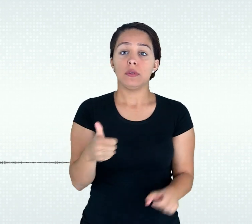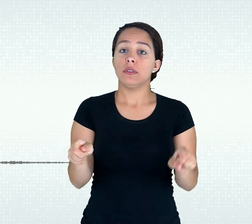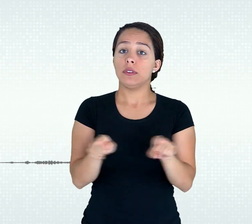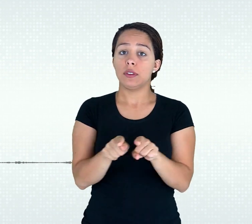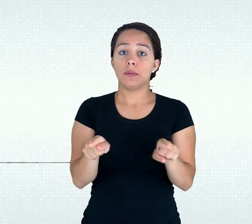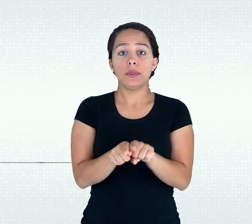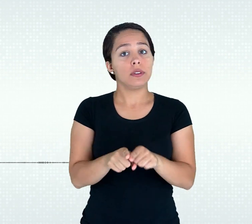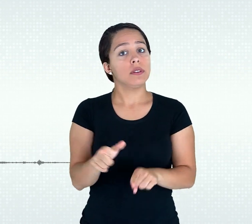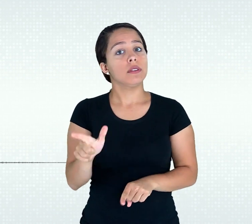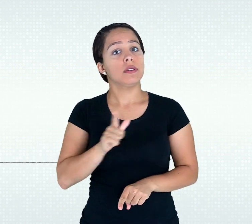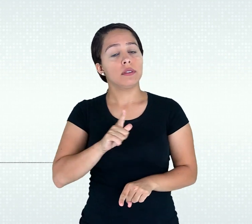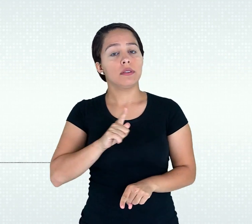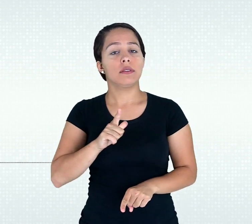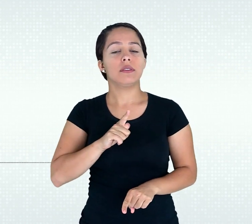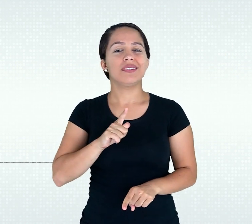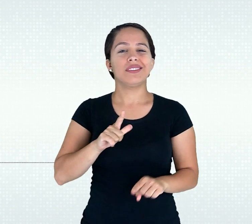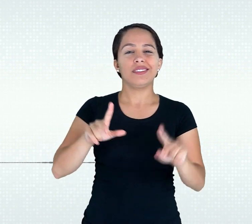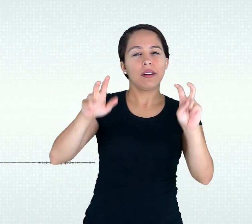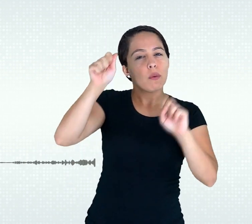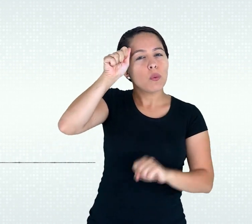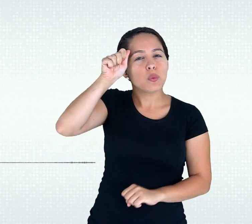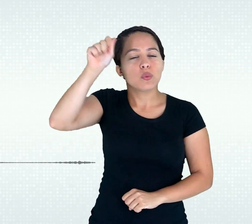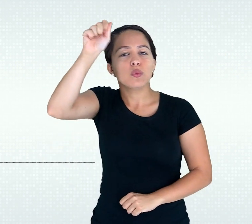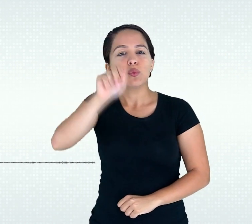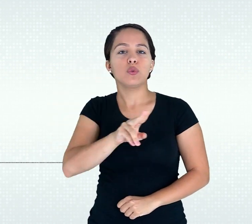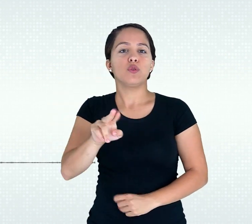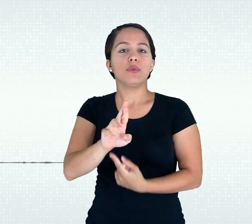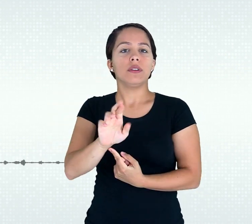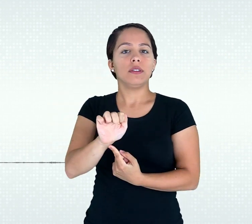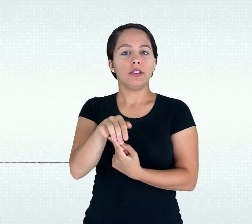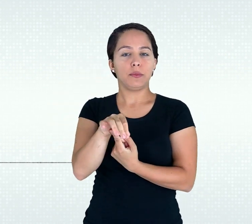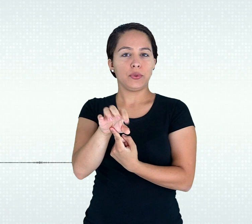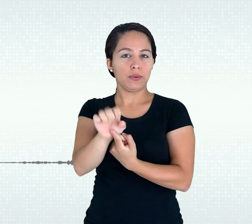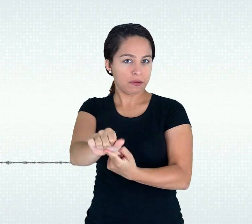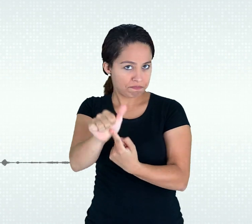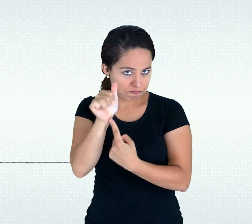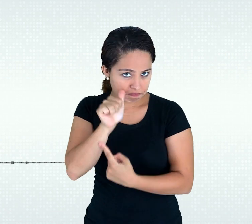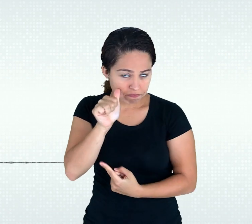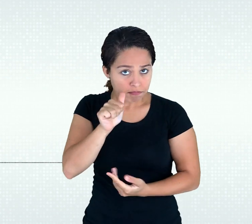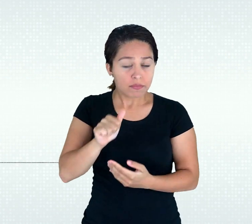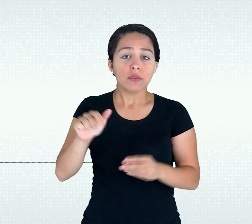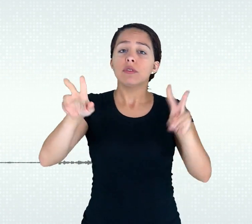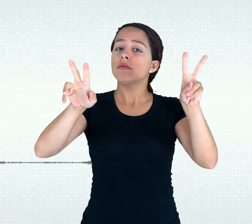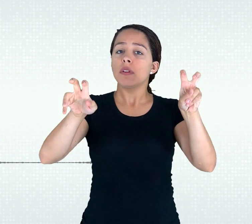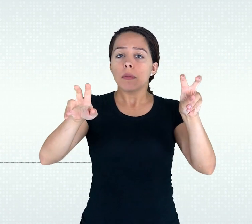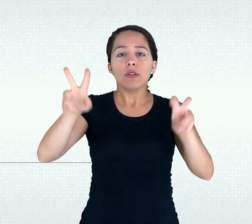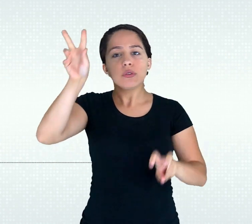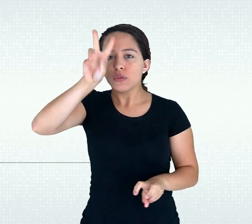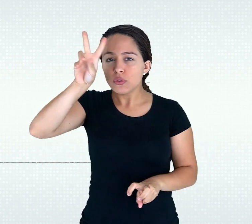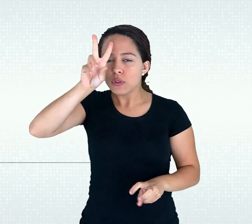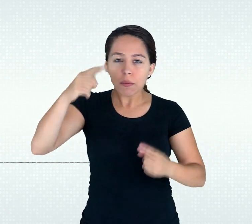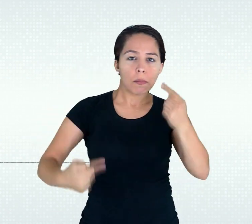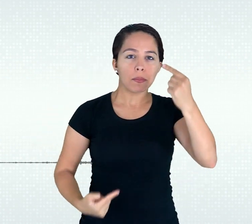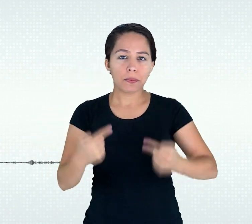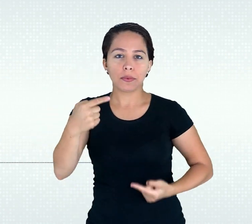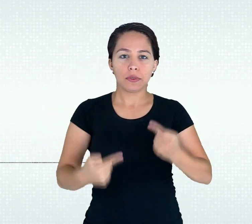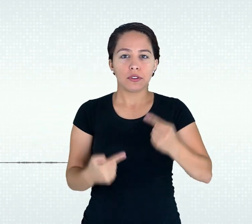texto de marise nogueira ramos intitulado história e política da educação profissional